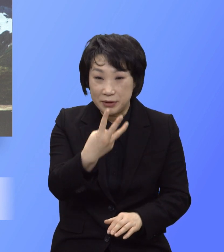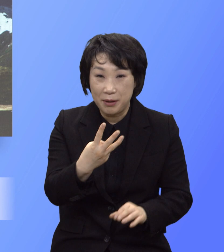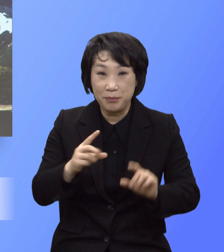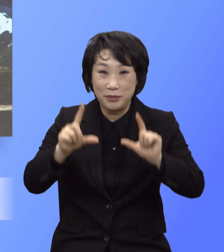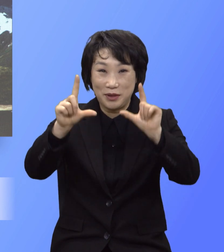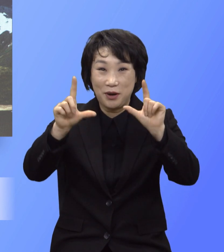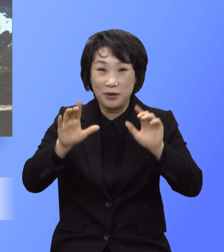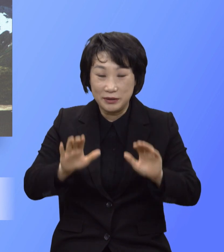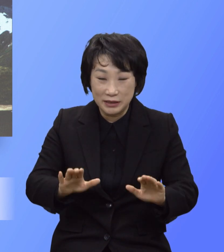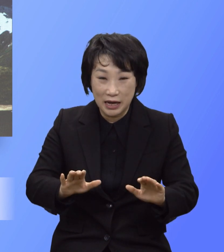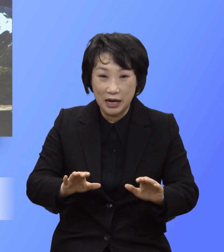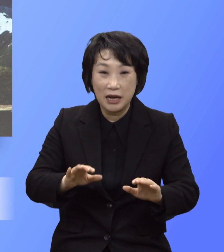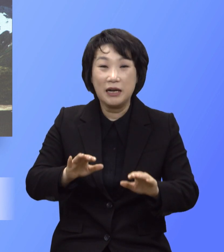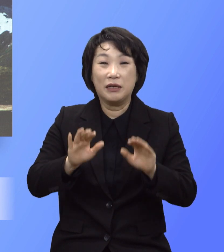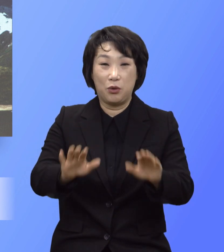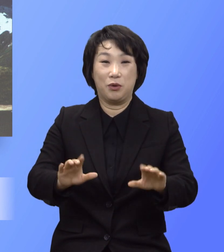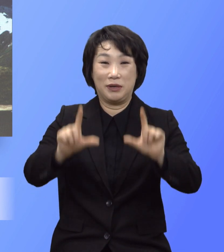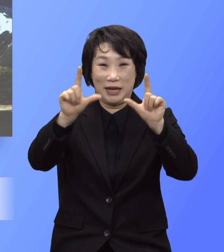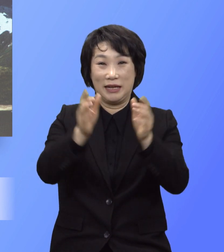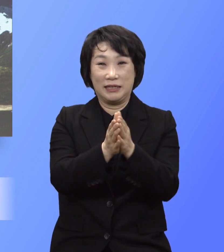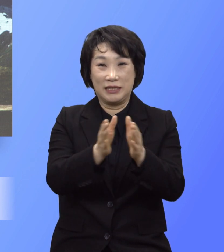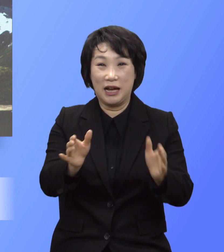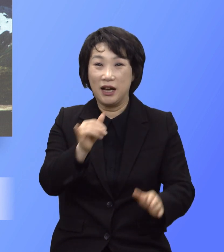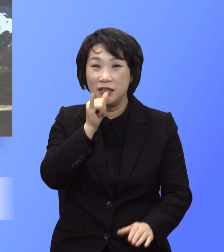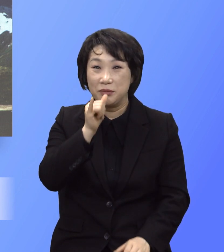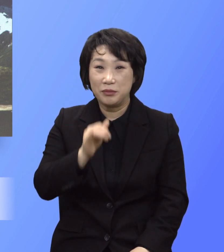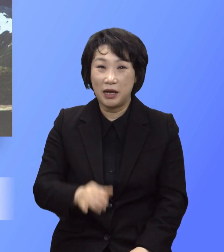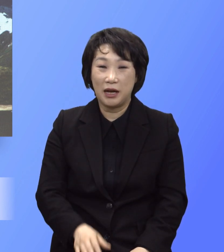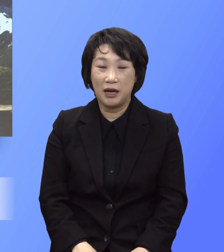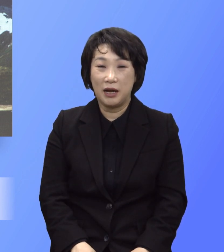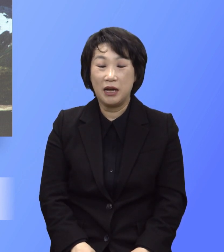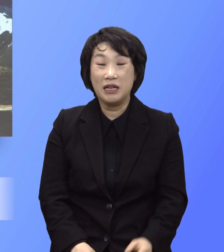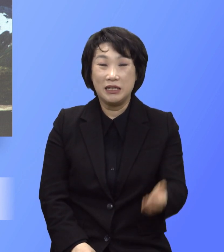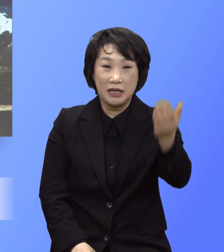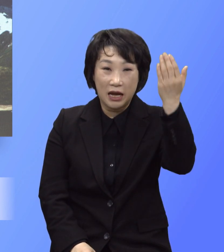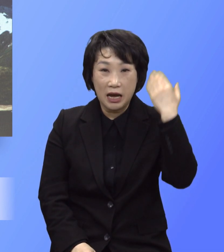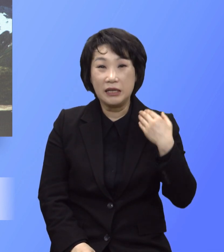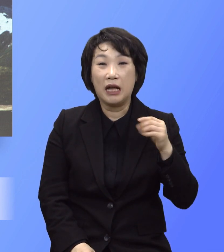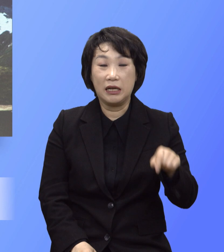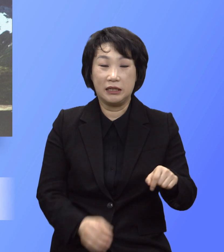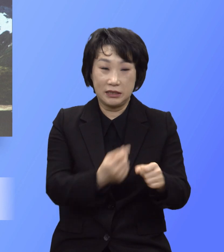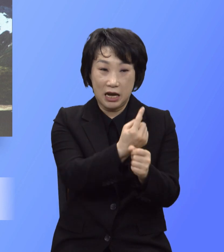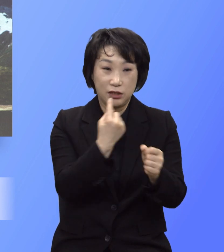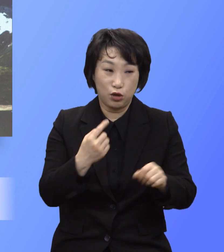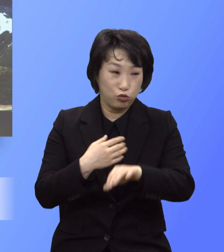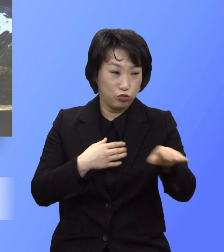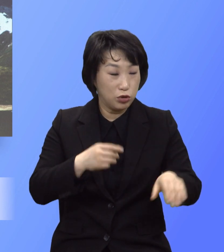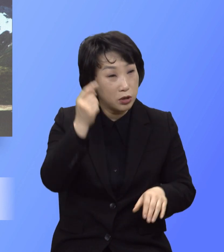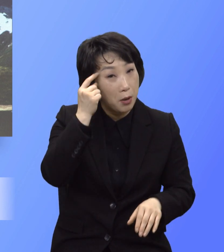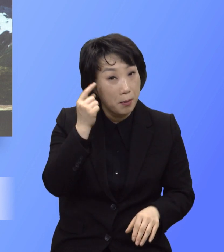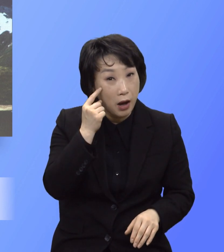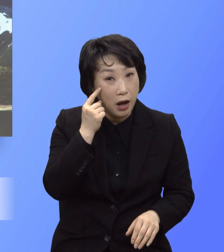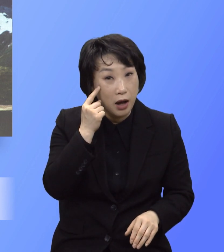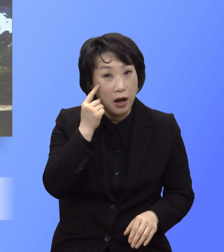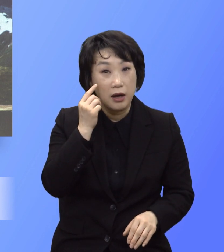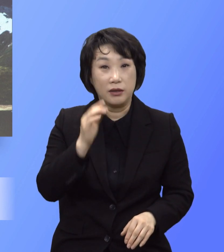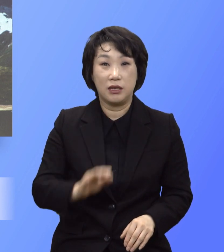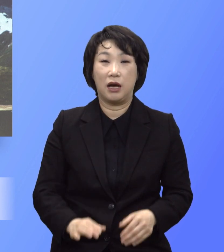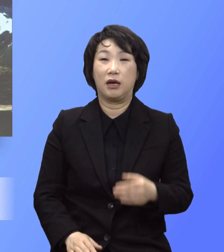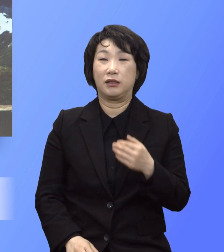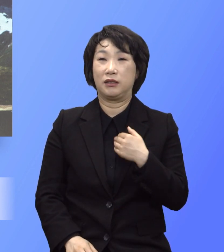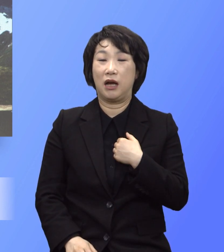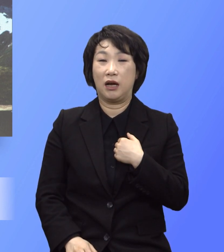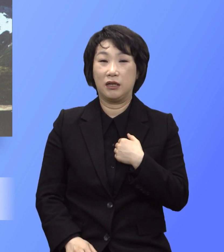2023년도 한 해가 시작됐습니다. 과거 지난 해를 우리는 돌아봐야 합니다.